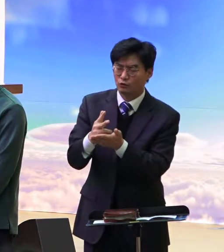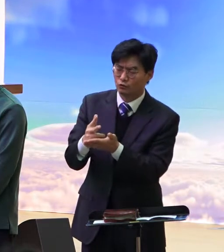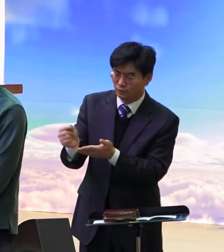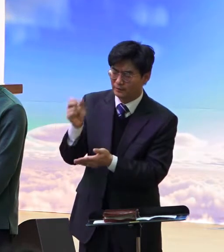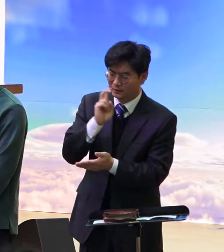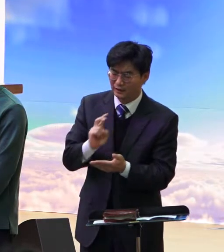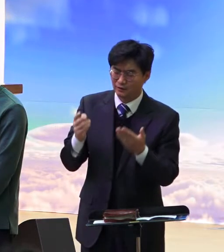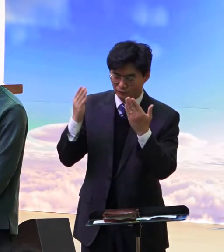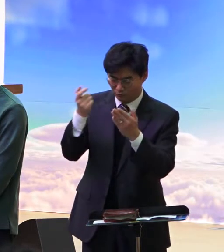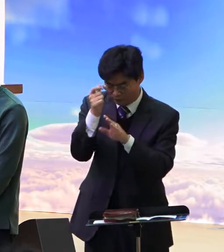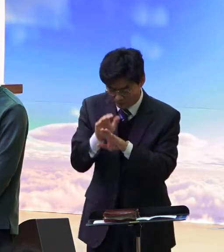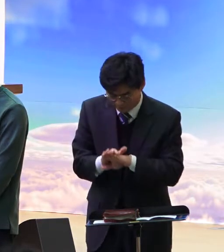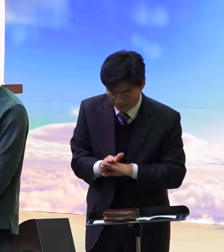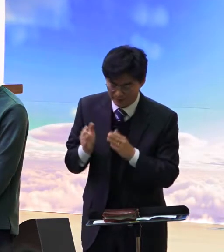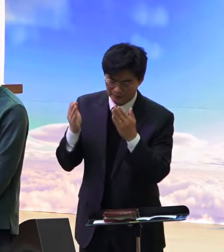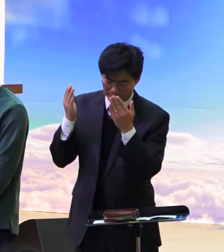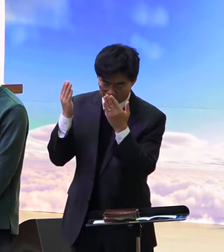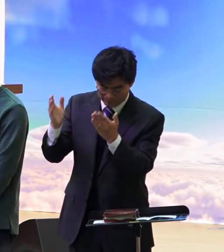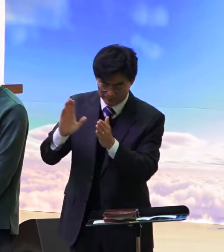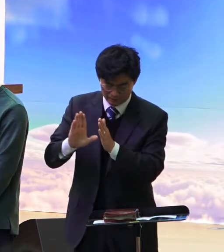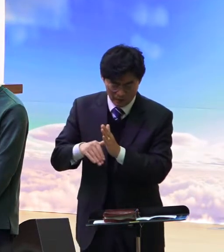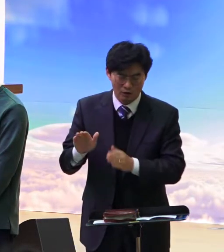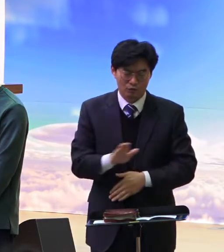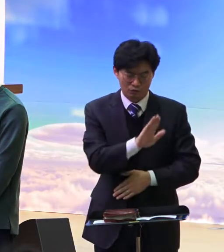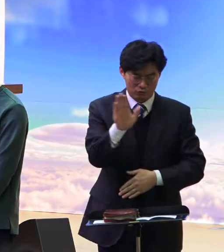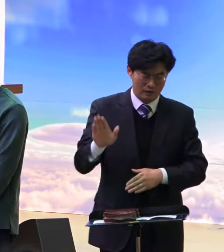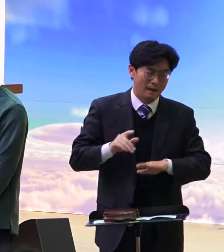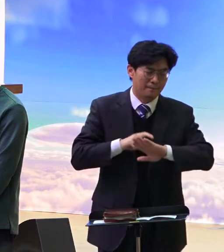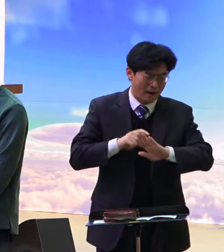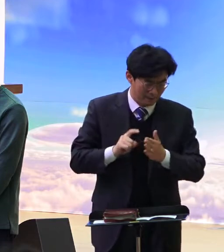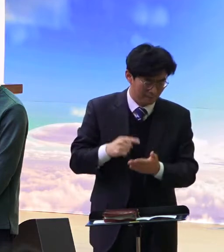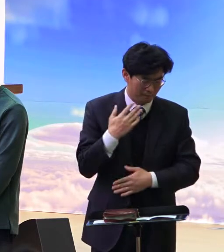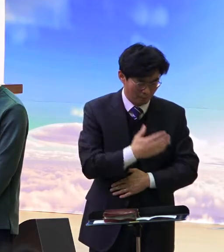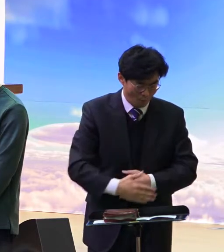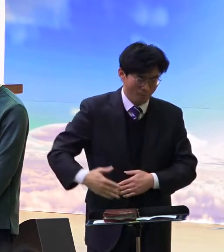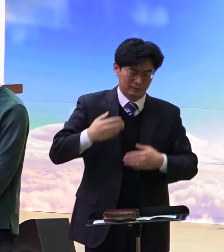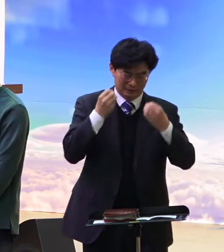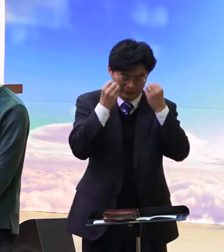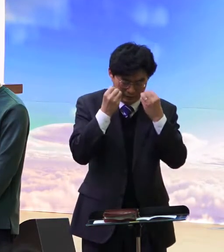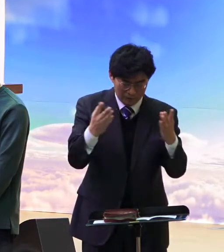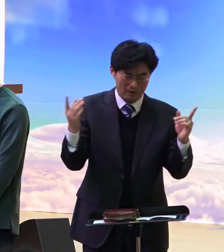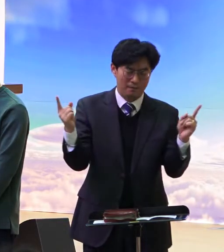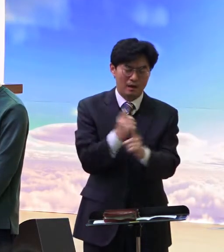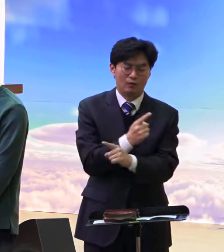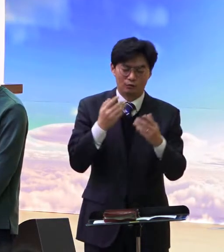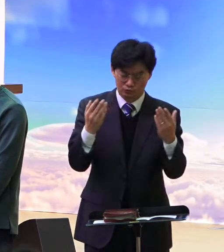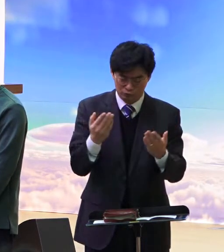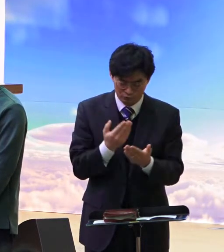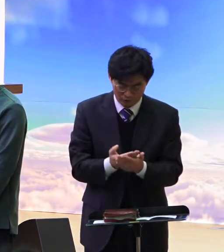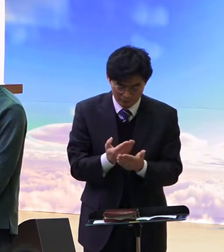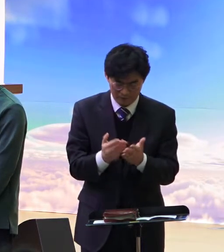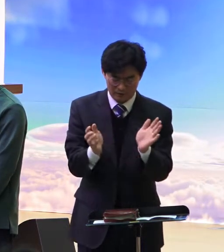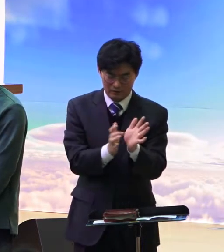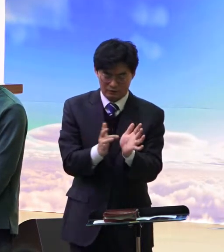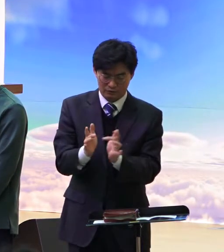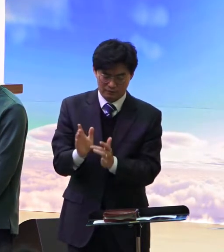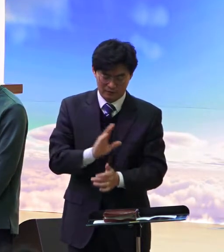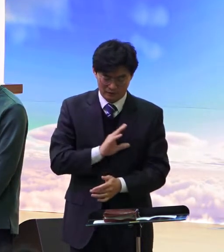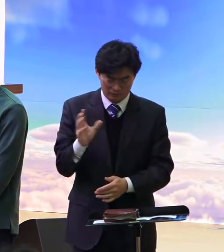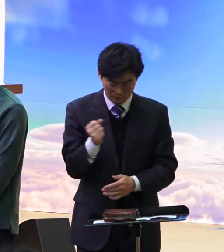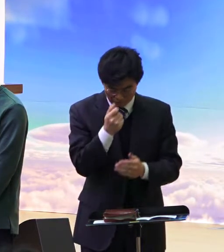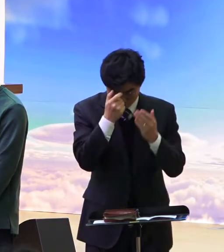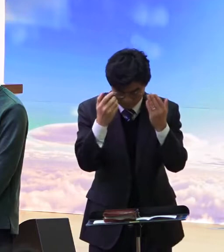예배하는 가운데 저희 몸과 마음도 새롭게 하여 주시옵소서. 예수님의 이름으로